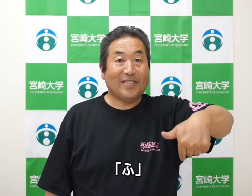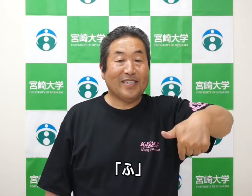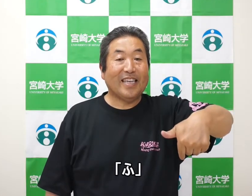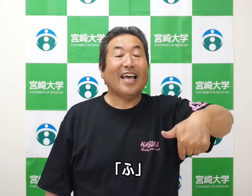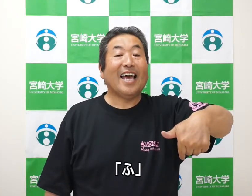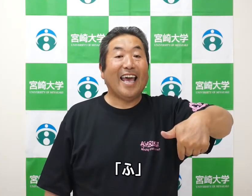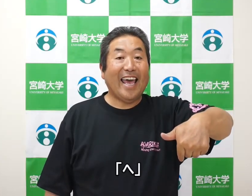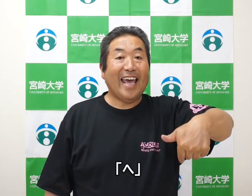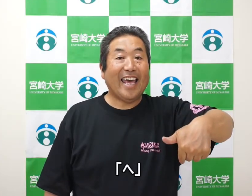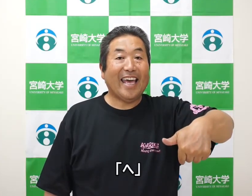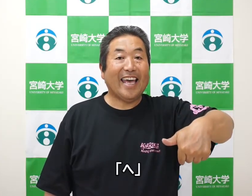へ、